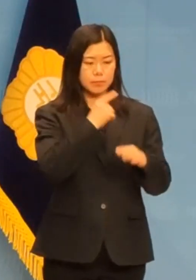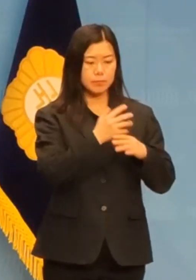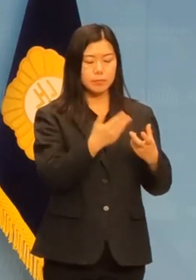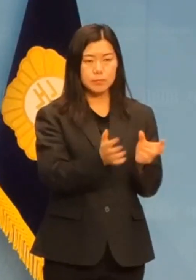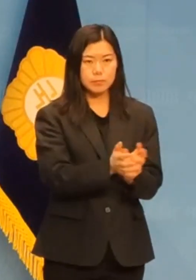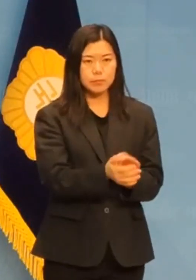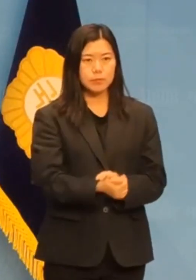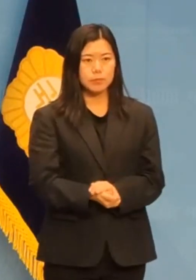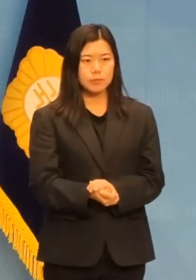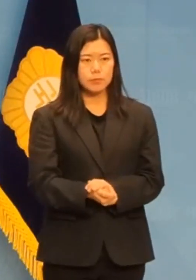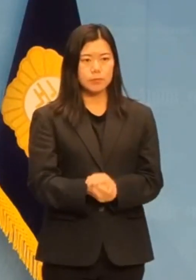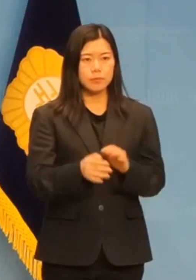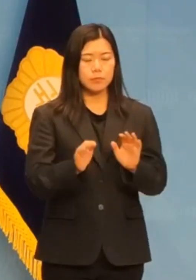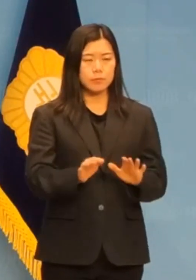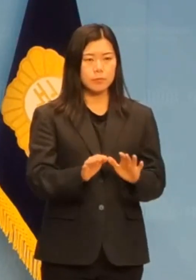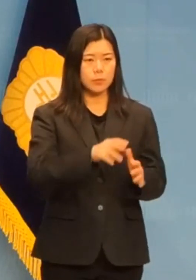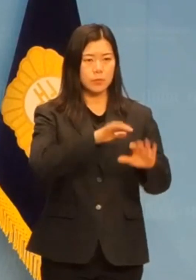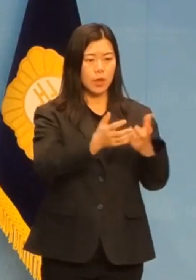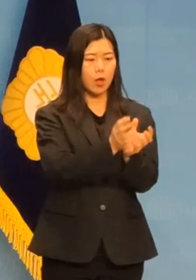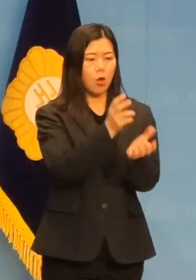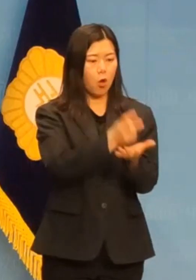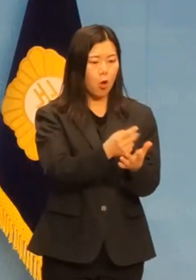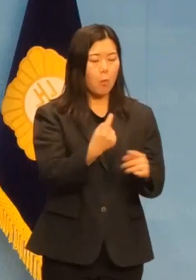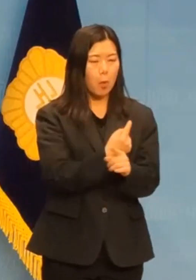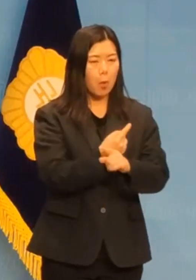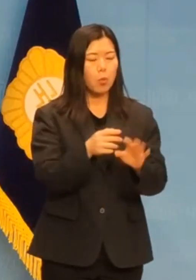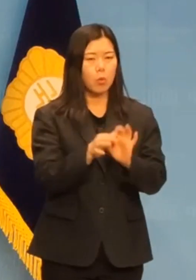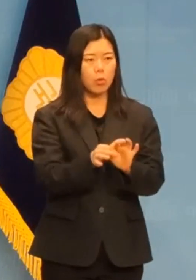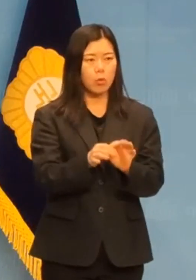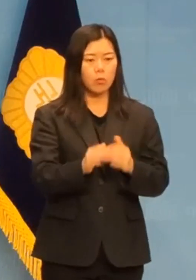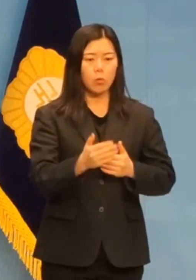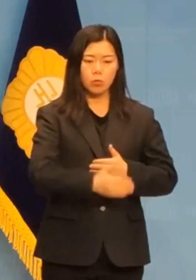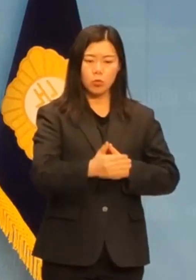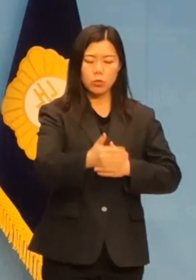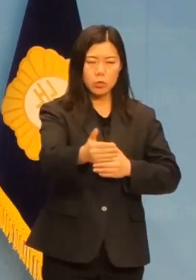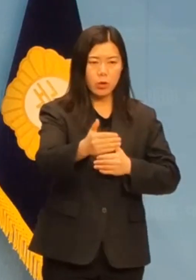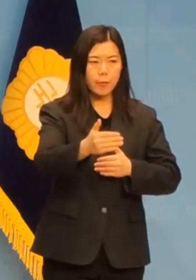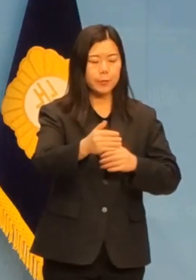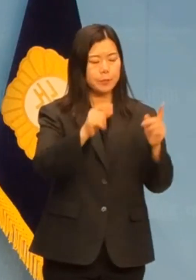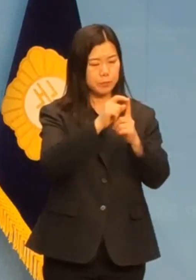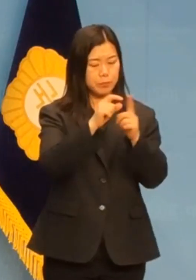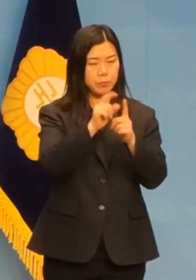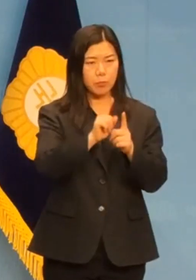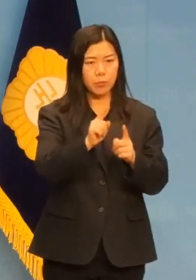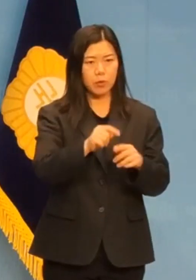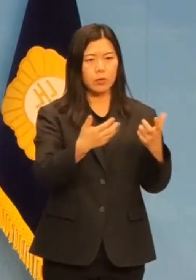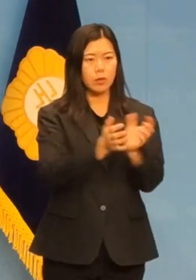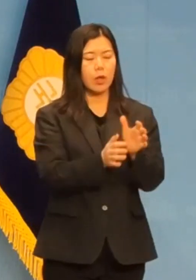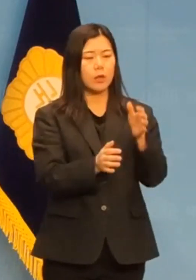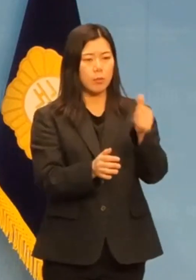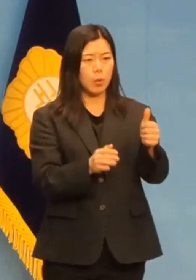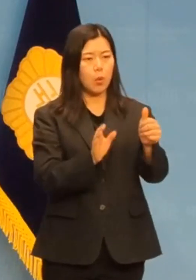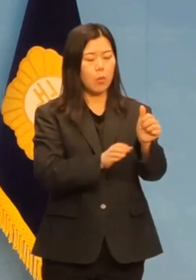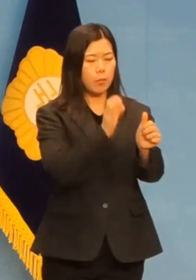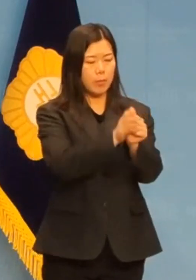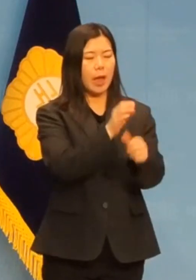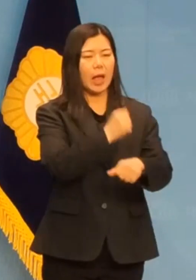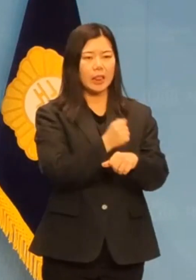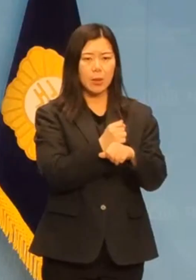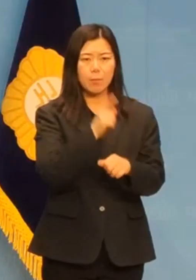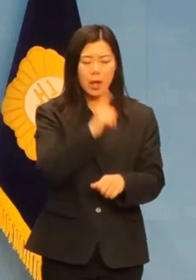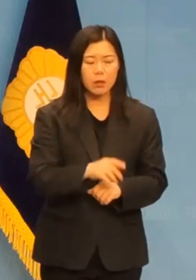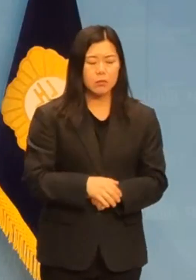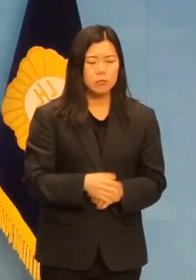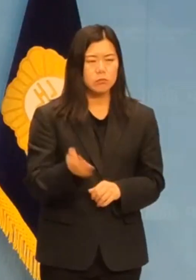더불어민주당은 당헌 당규 개정과 관련해 통상적인 절차적 문구인 당대표에 유임한다는 표현을 두고